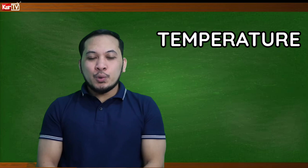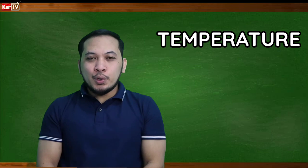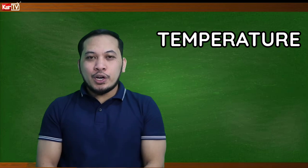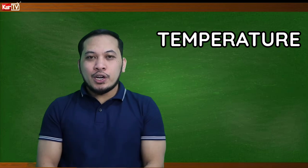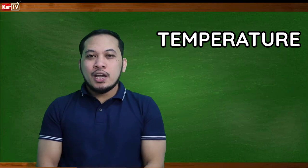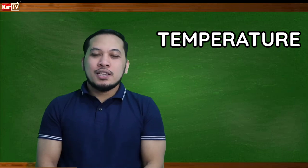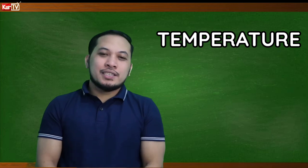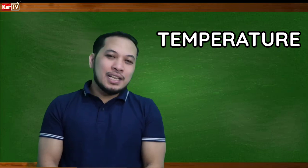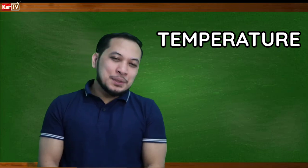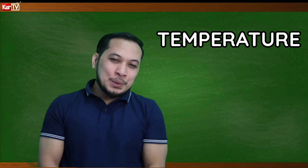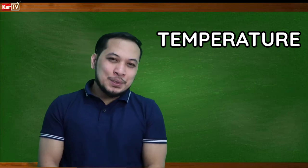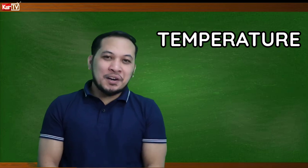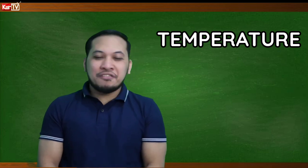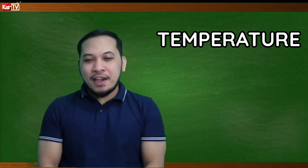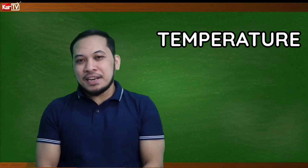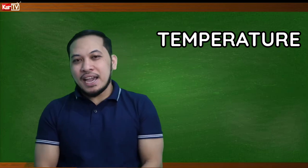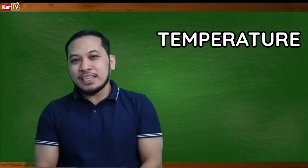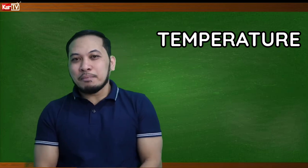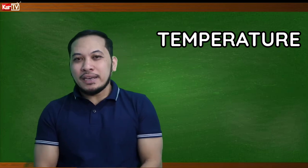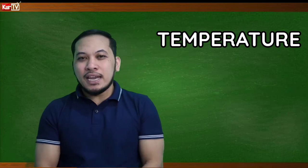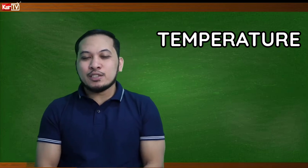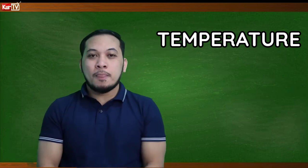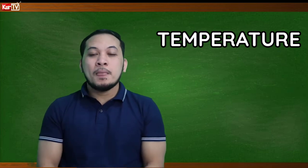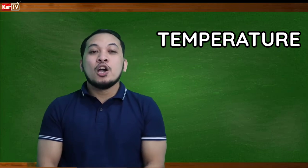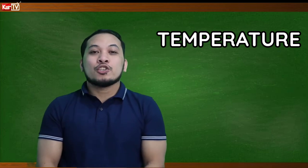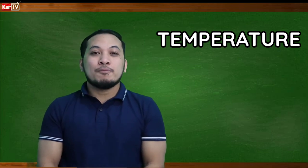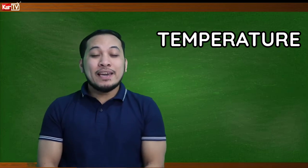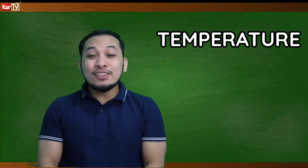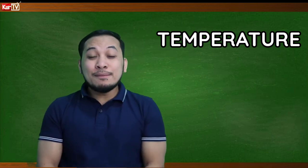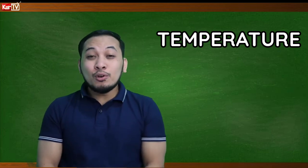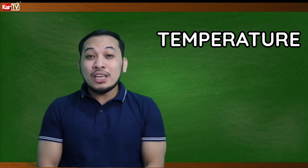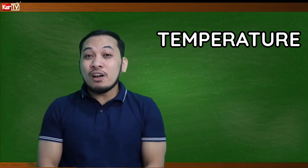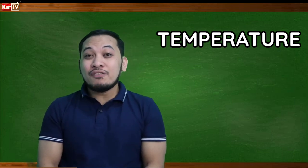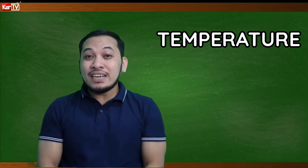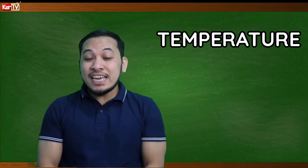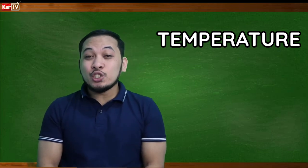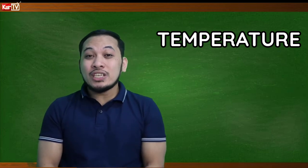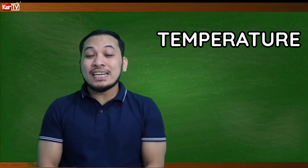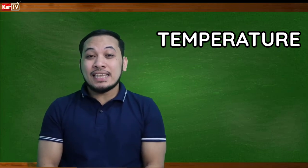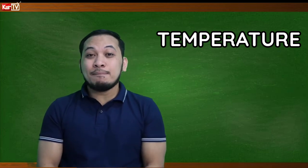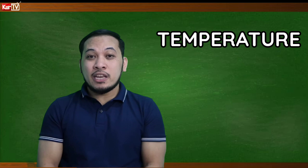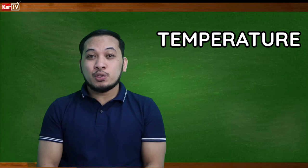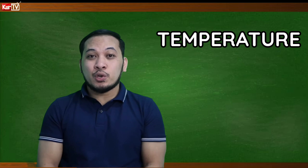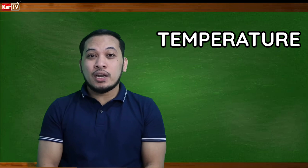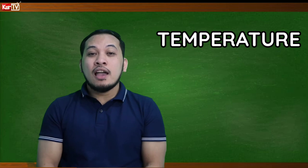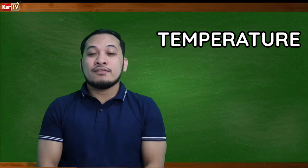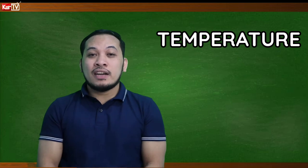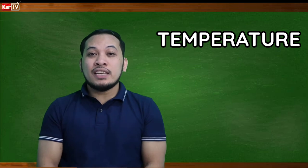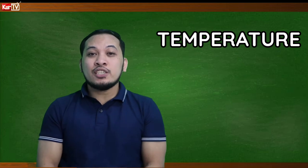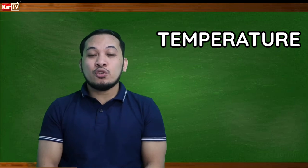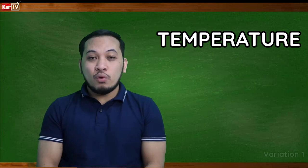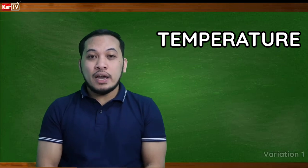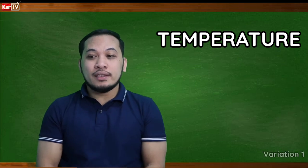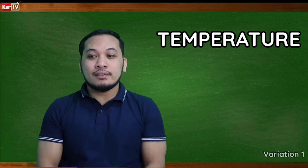Temperature. Celsius or Fahrenheit man yan. So meron din pong dalawang variation ang temperature. Variation 1.